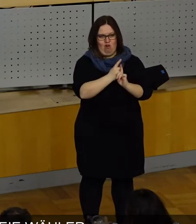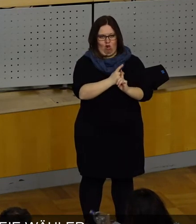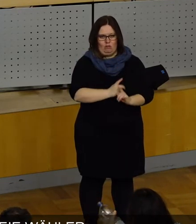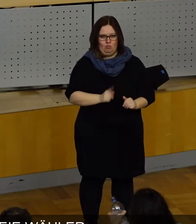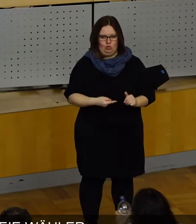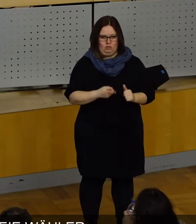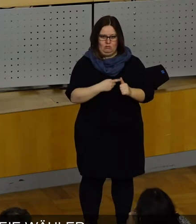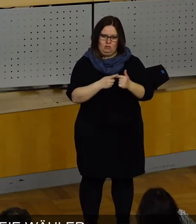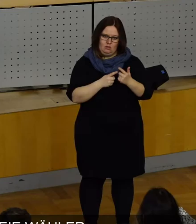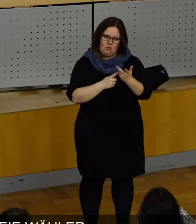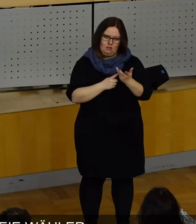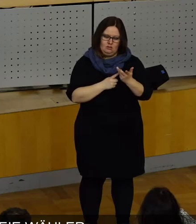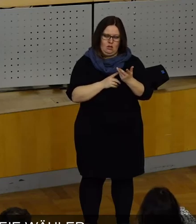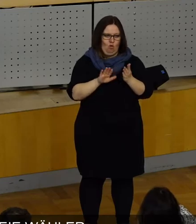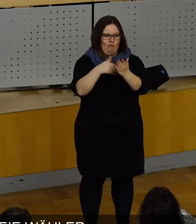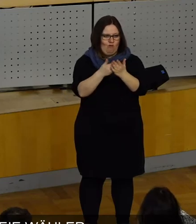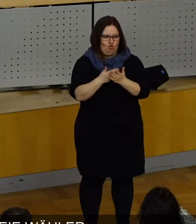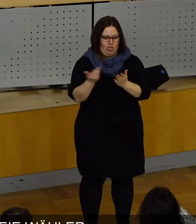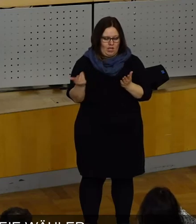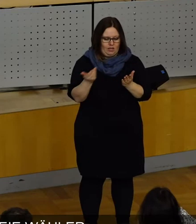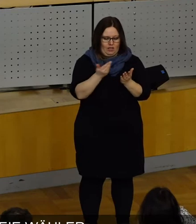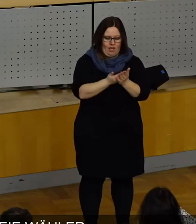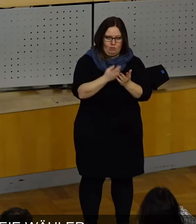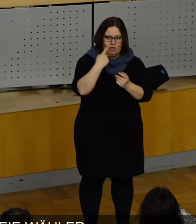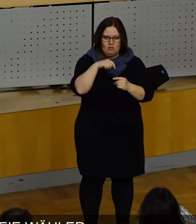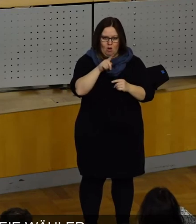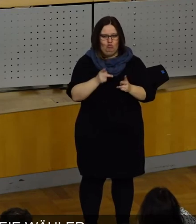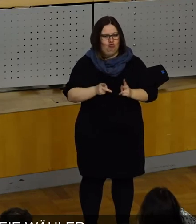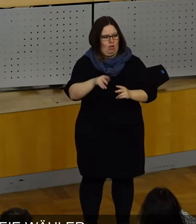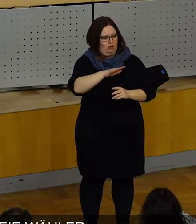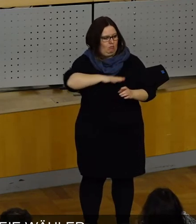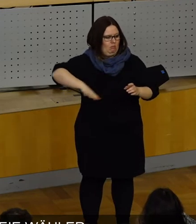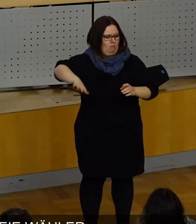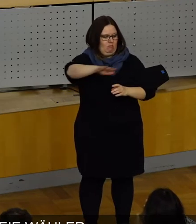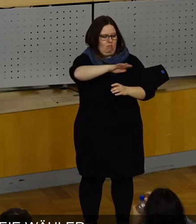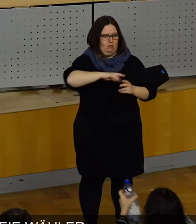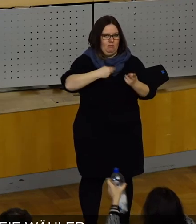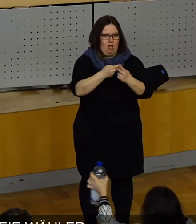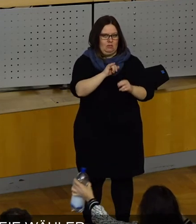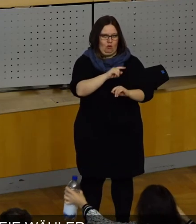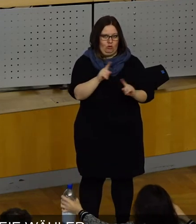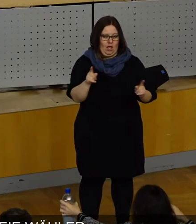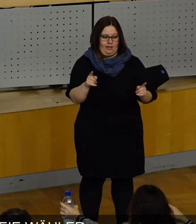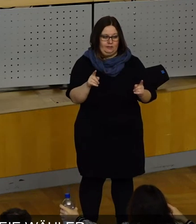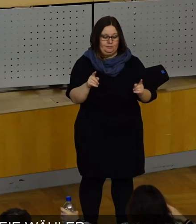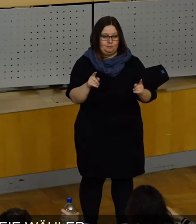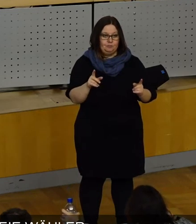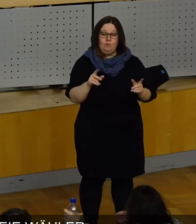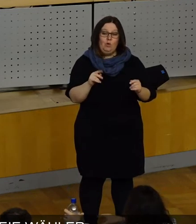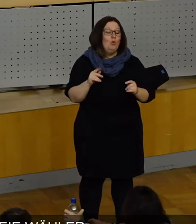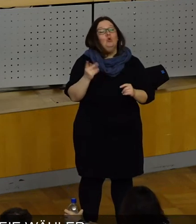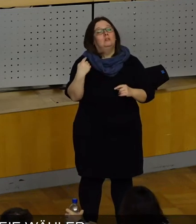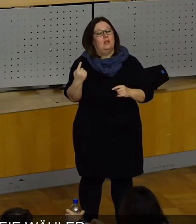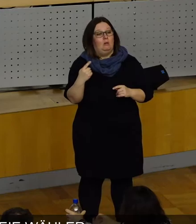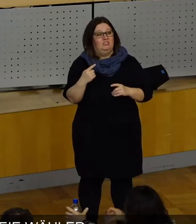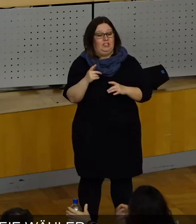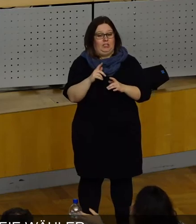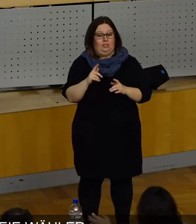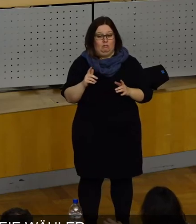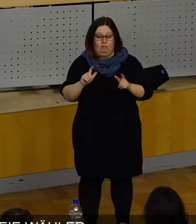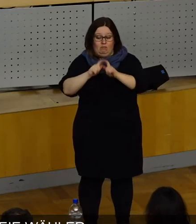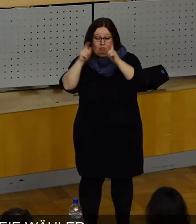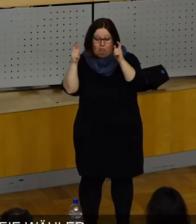zielgerichtete Vorschläge zu erarbeiten, Vorschläge, die genau in unser Stadtbild passen. Dabei geht es nicht darum, den Planern Fesseln anzulegen,